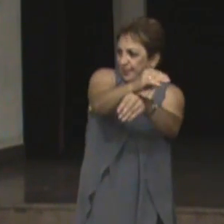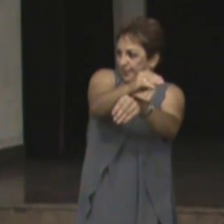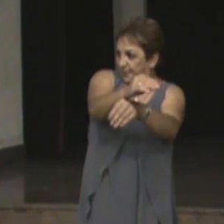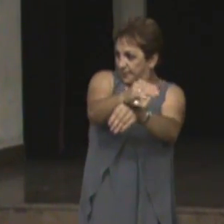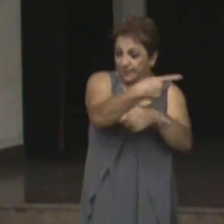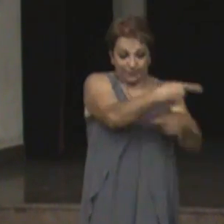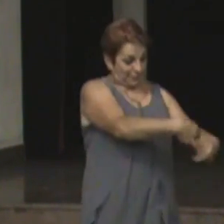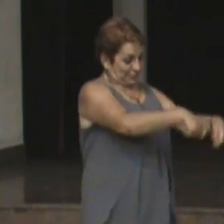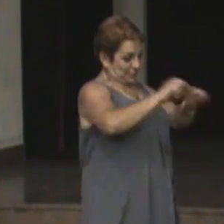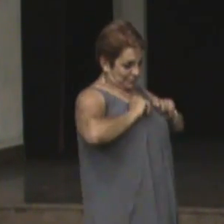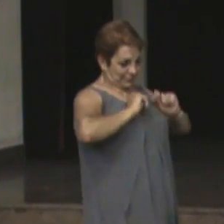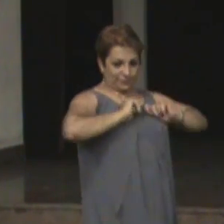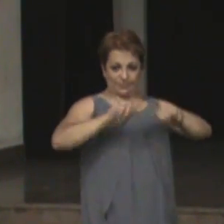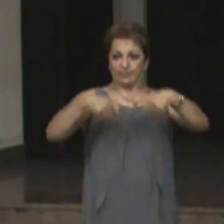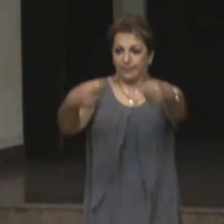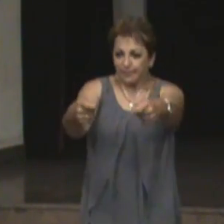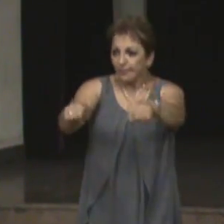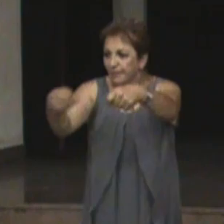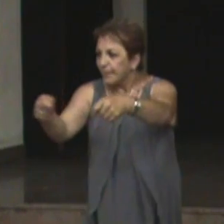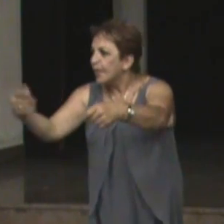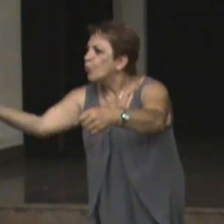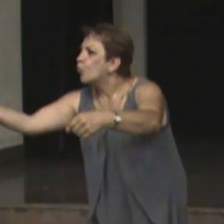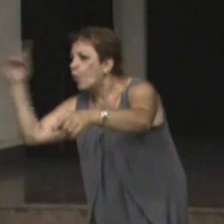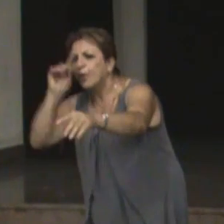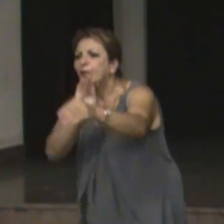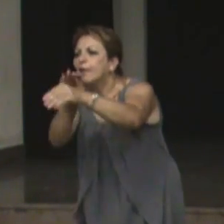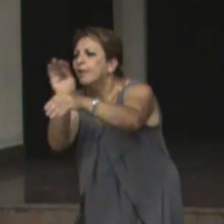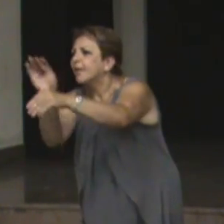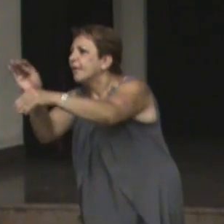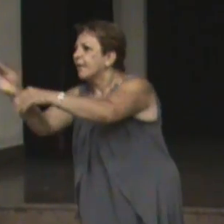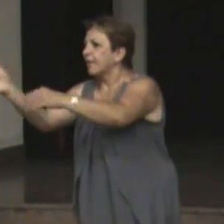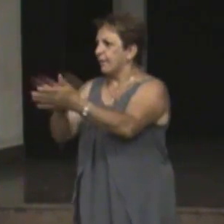երևույթի հետ ունենում ենք խնդիր, որովհետեւ մեկ էլ տեսնում ես,